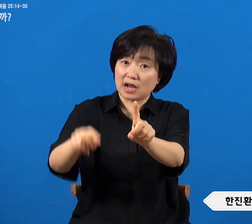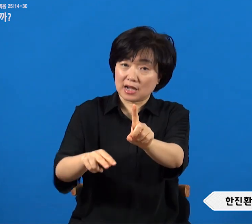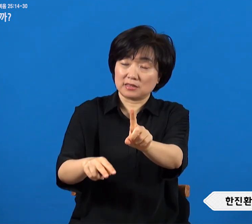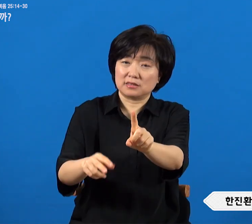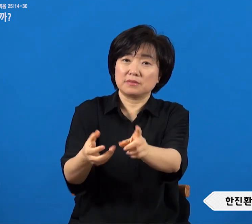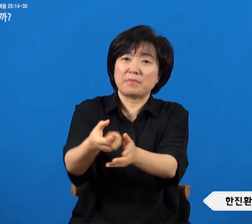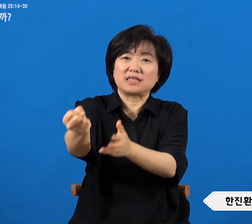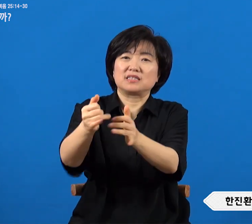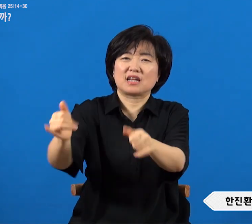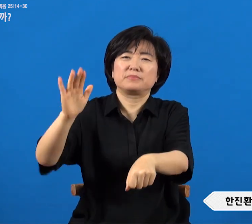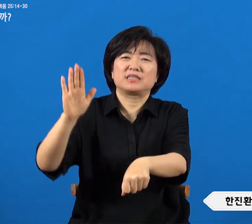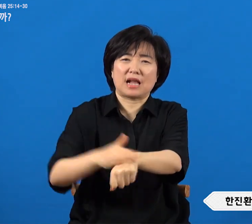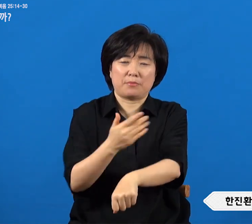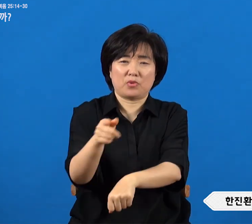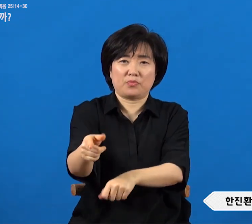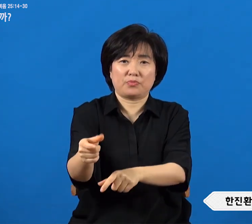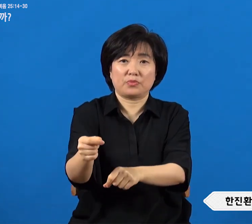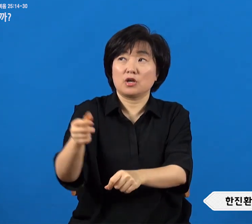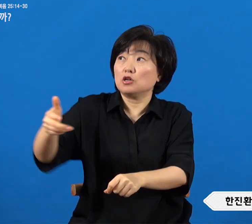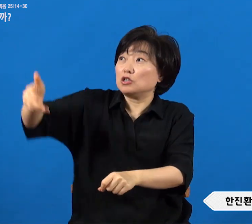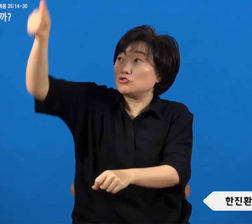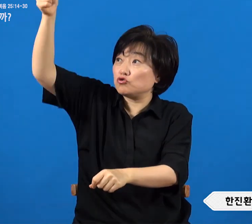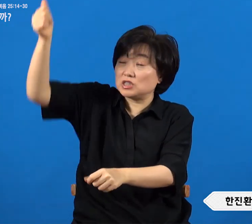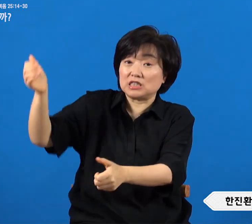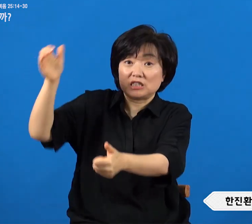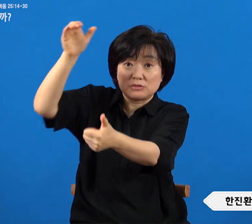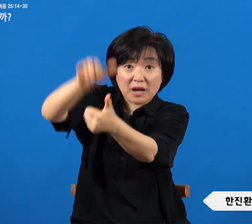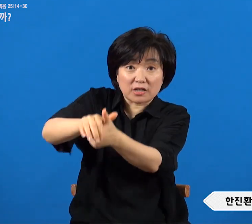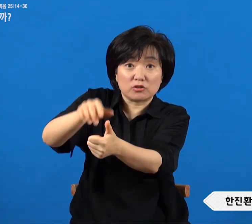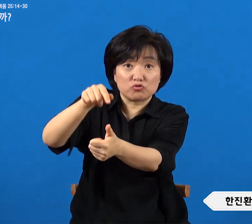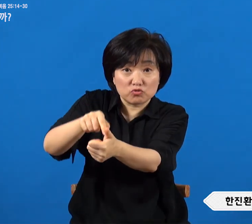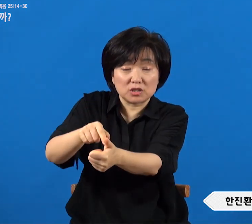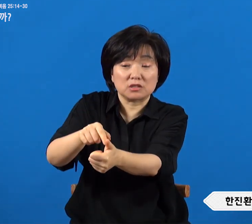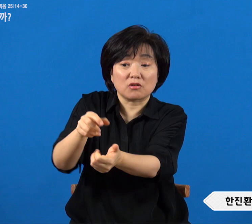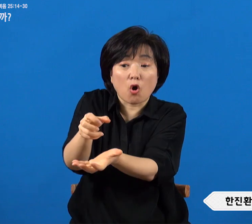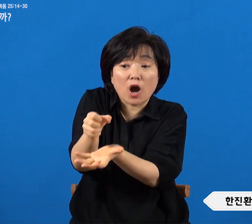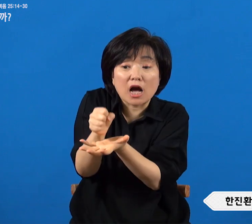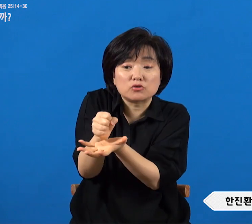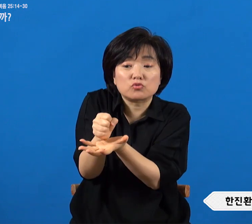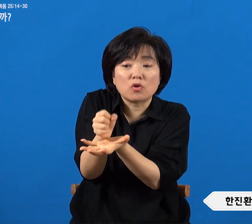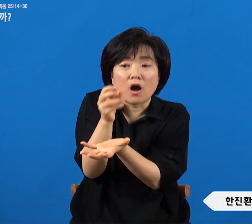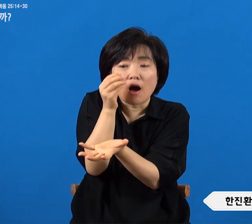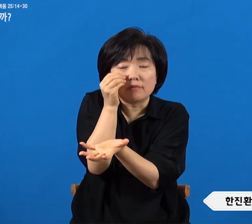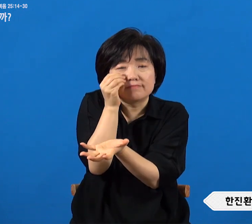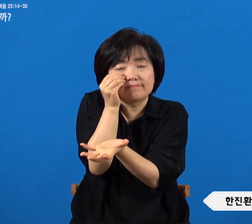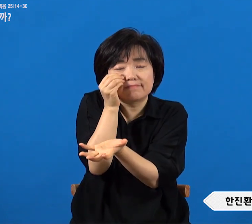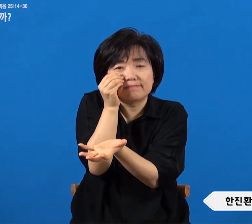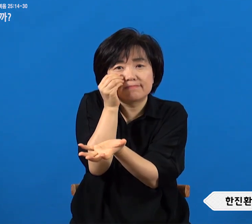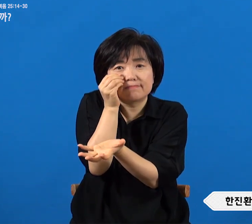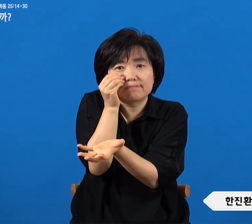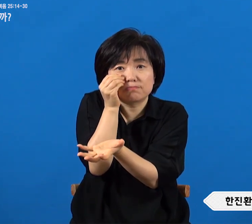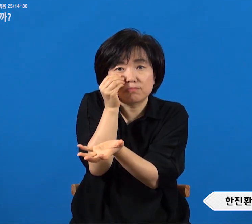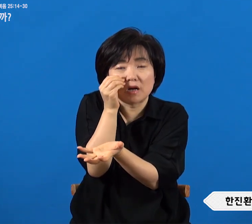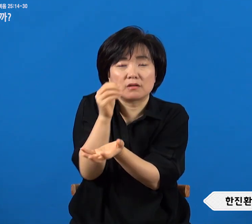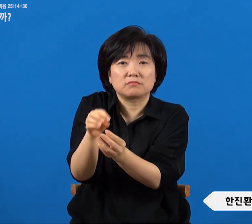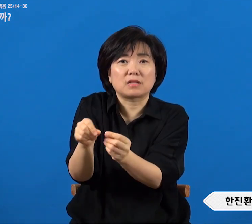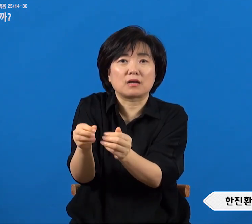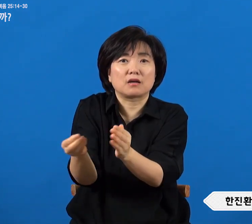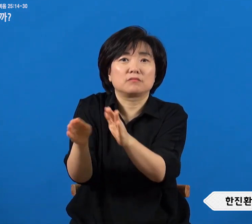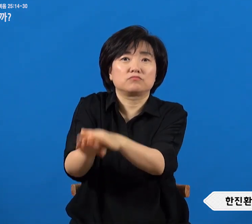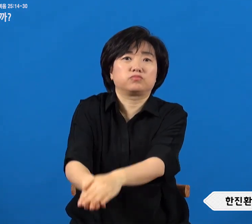잘못이 그것입니다. 주인이 주신 귀한 자원을 가지고 아무것도 안 하고 땅에 그냥 파묻어 두었습니다.